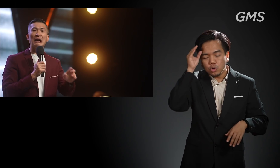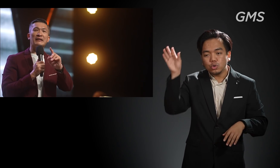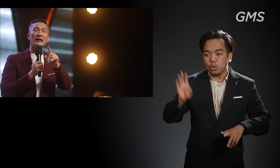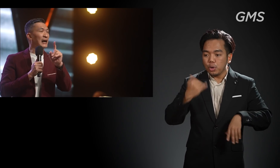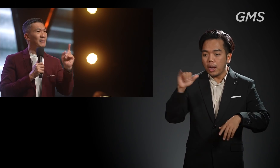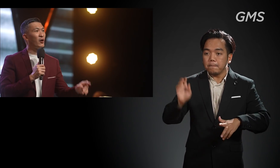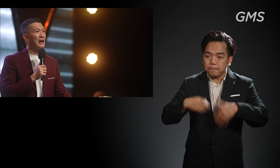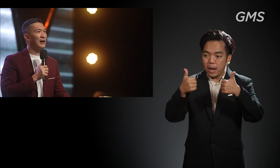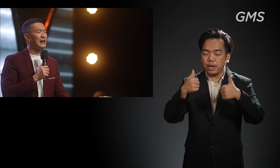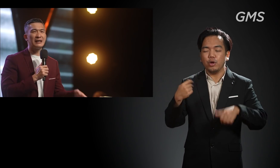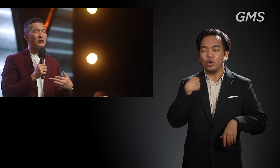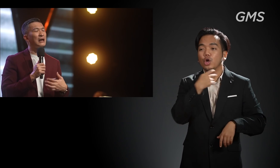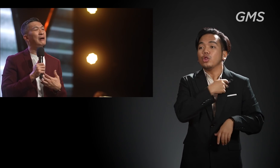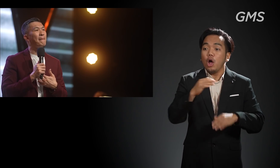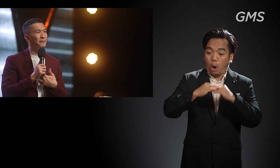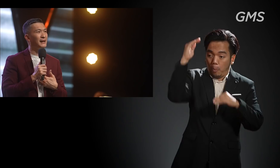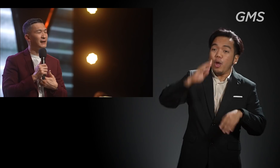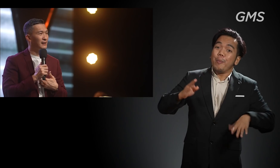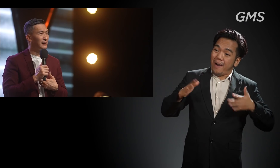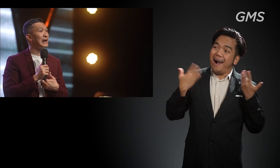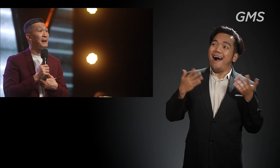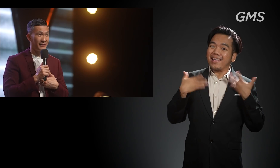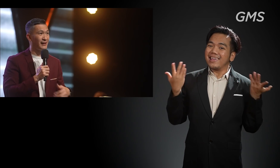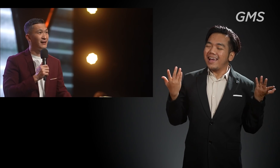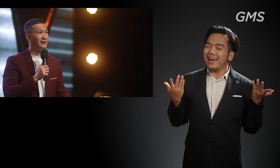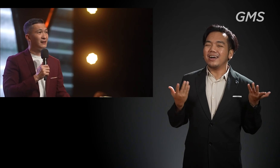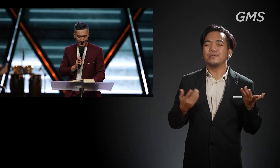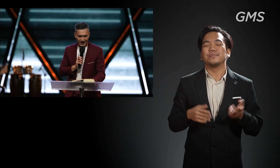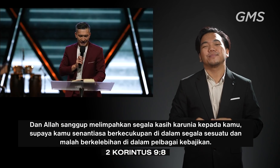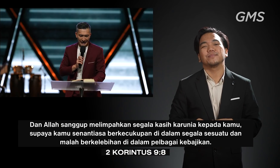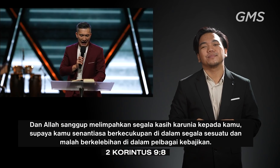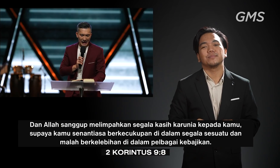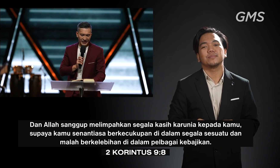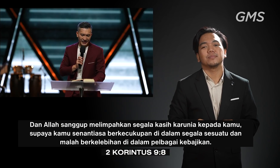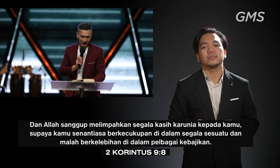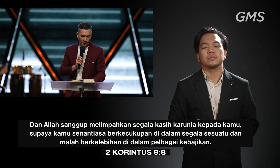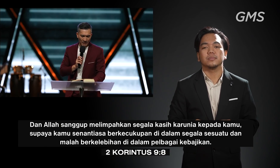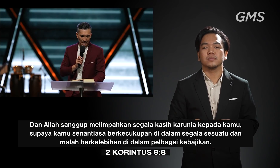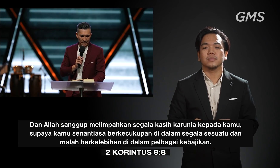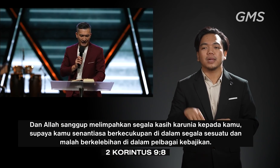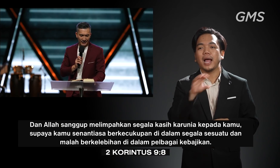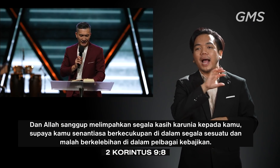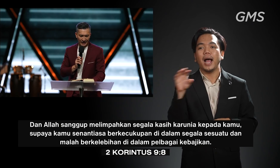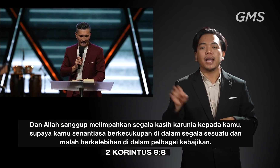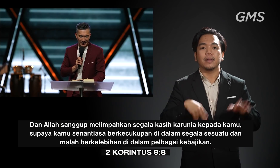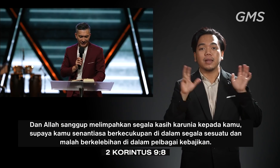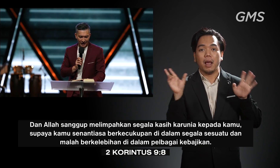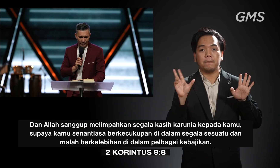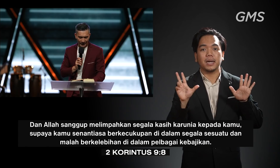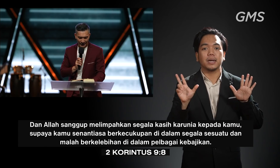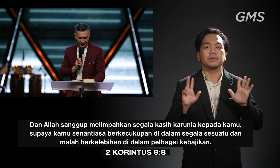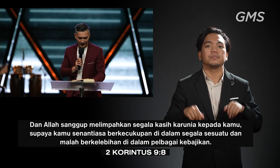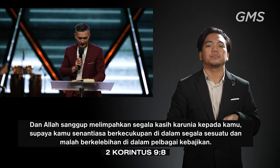suka otak-atik, hakimi orang. Karena dia sudah terlalu happy di dalam hatinya. Dan Allah sanggup melimpahkan segala